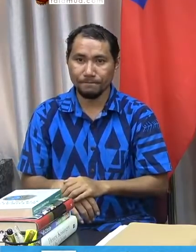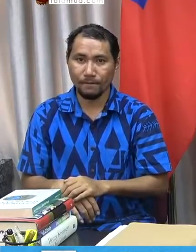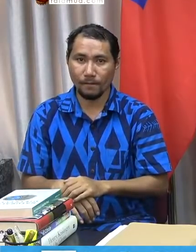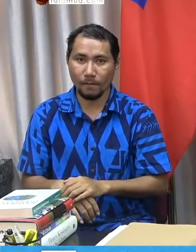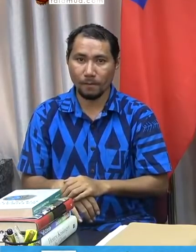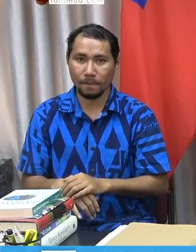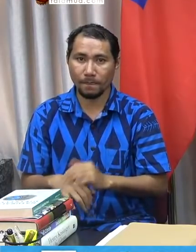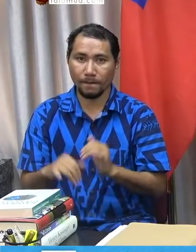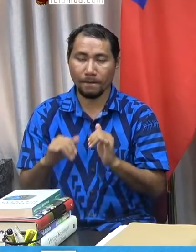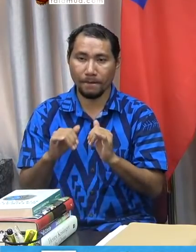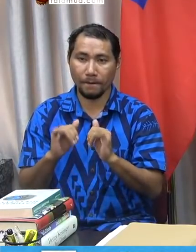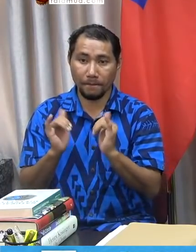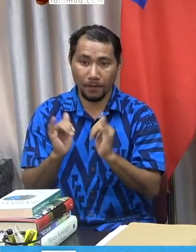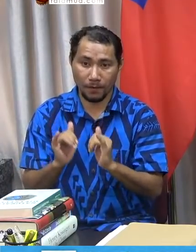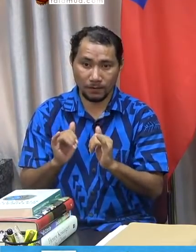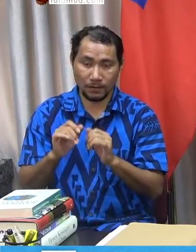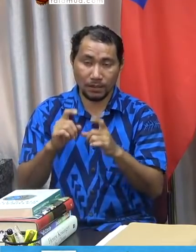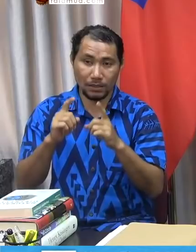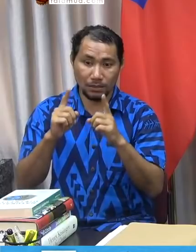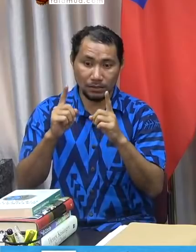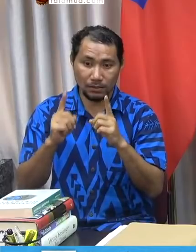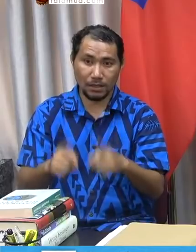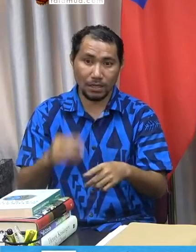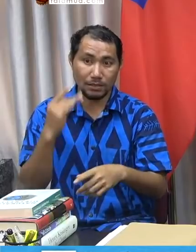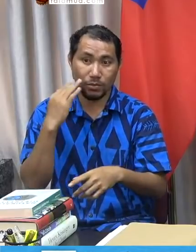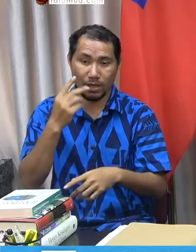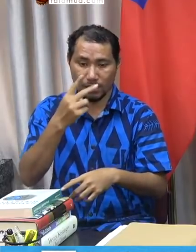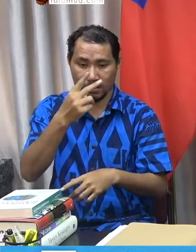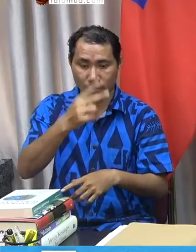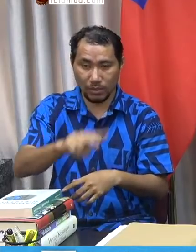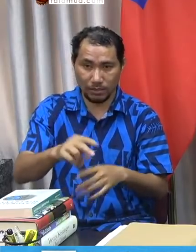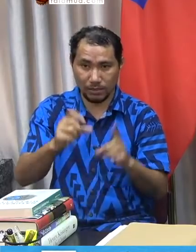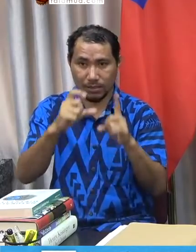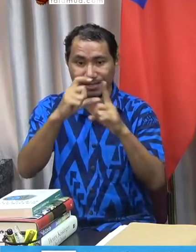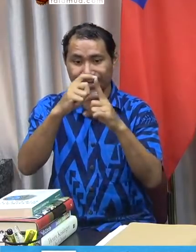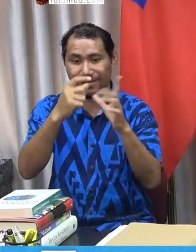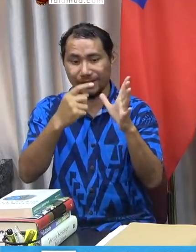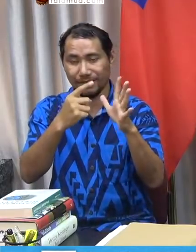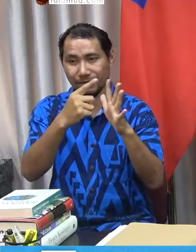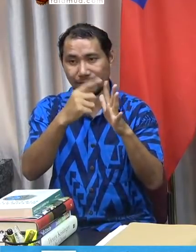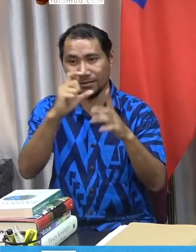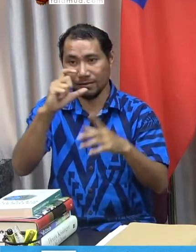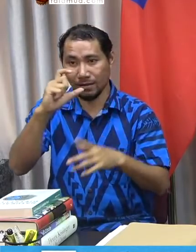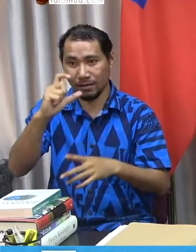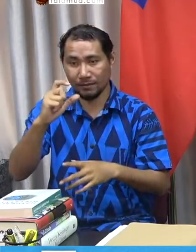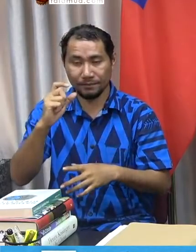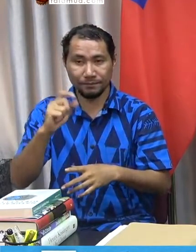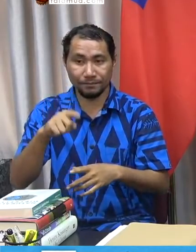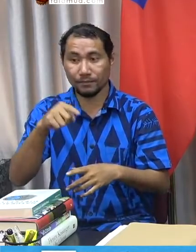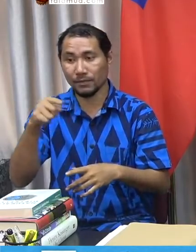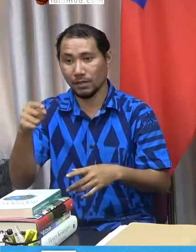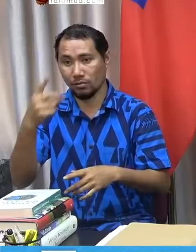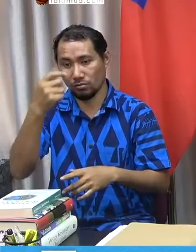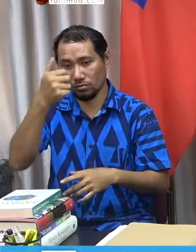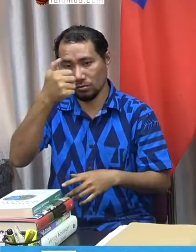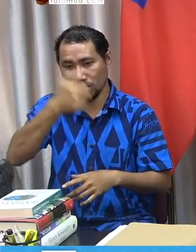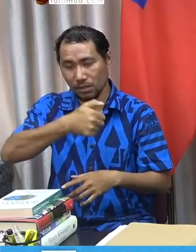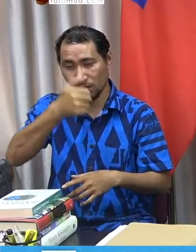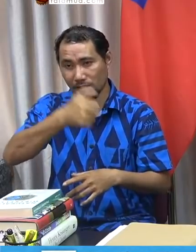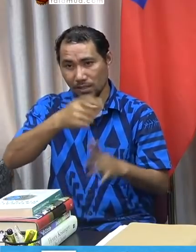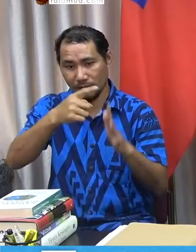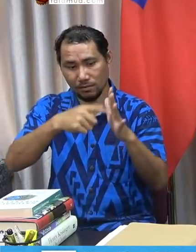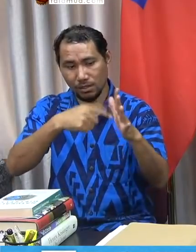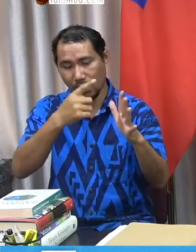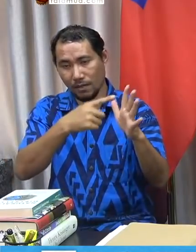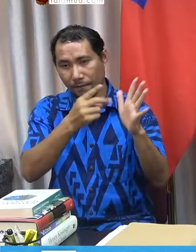o le amatatu le aso 20 o te sema se ia o atu i le aso 10 o